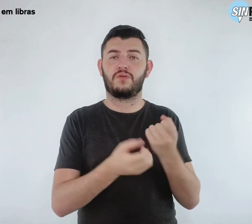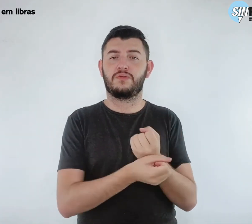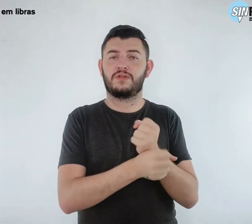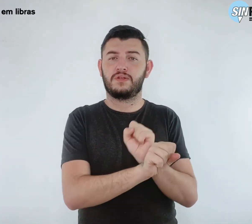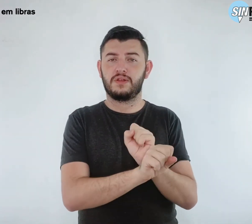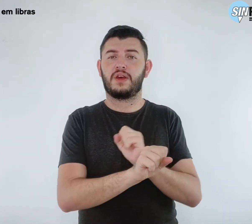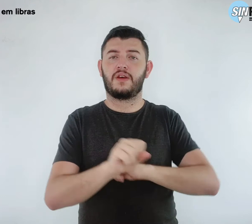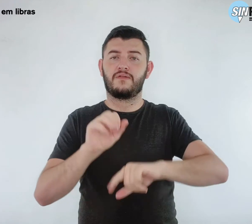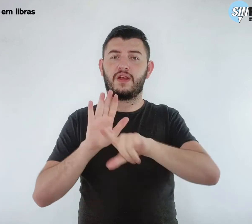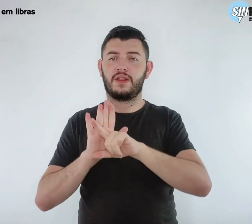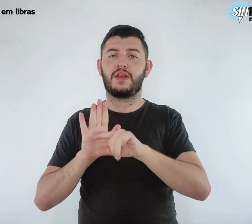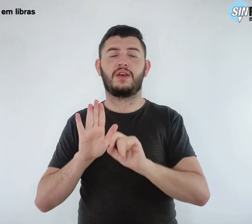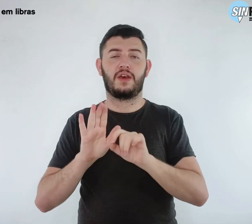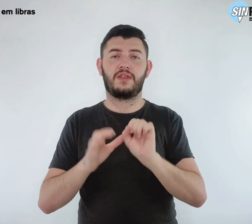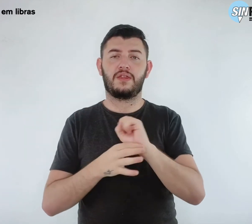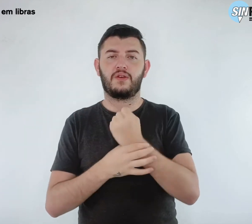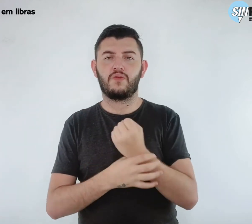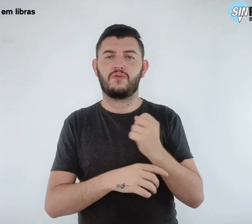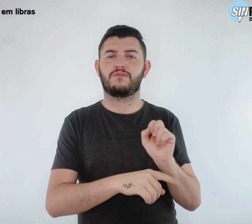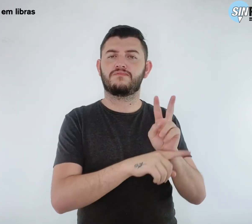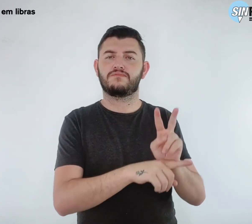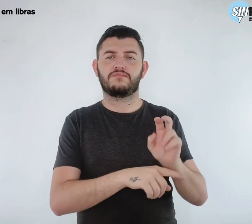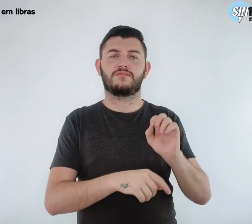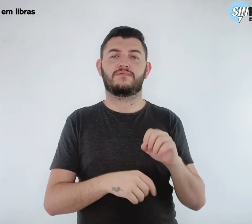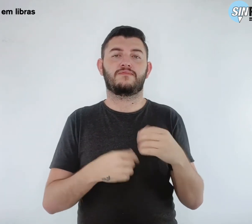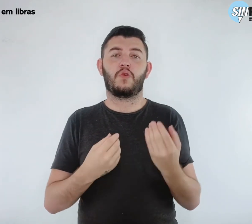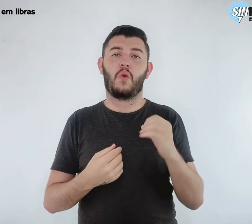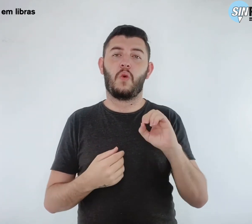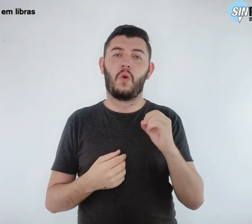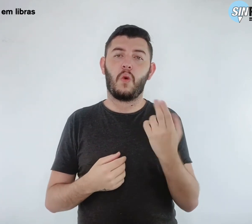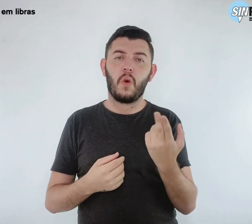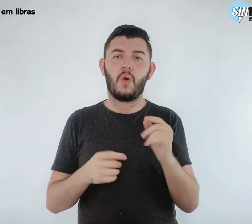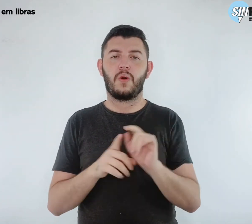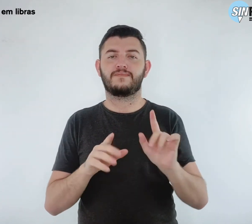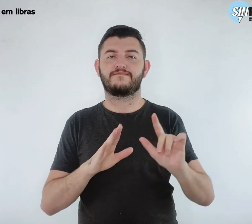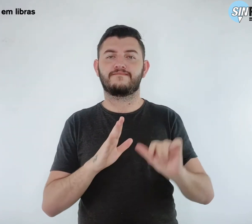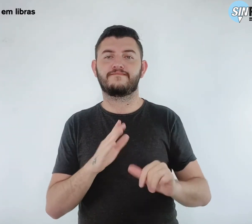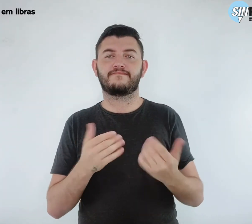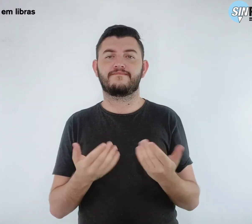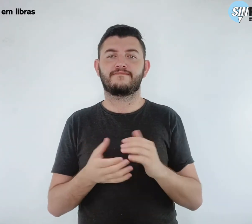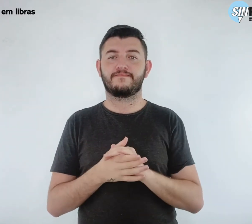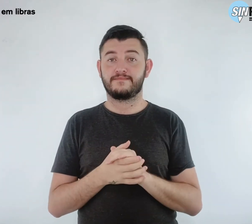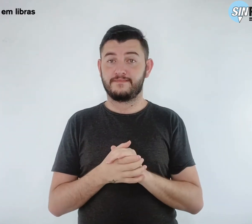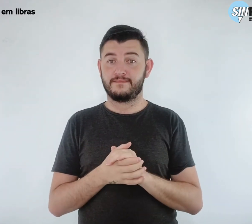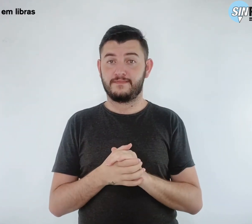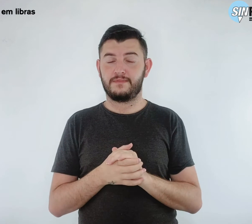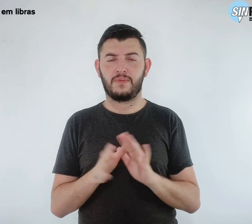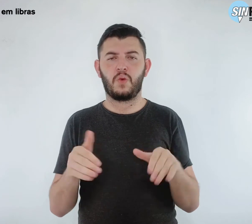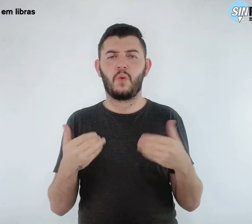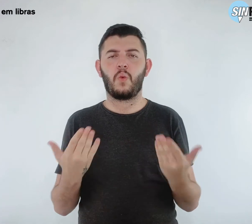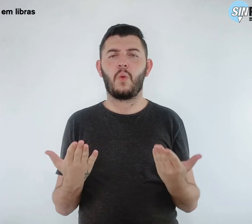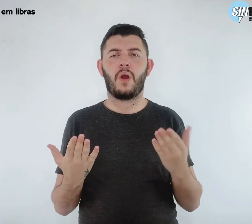servil fosse derrubado ou pelo menos atrasado. Qual será o motivo